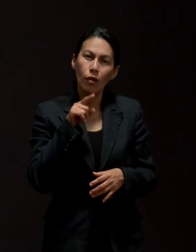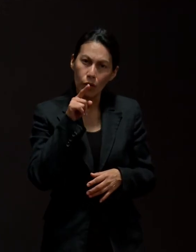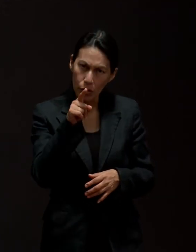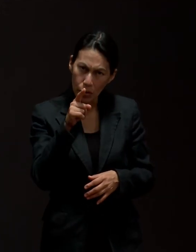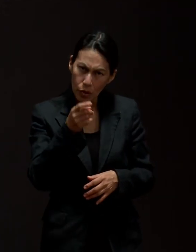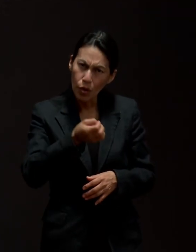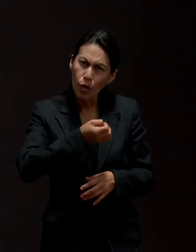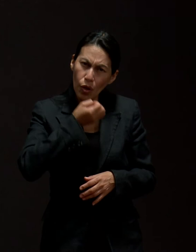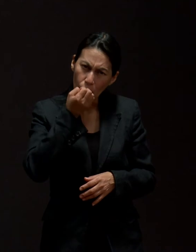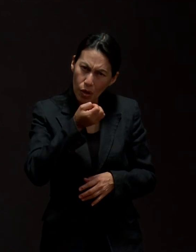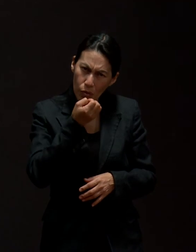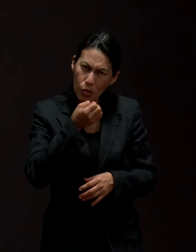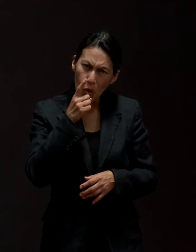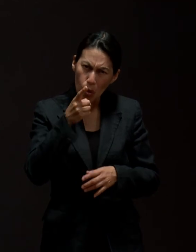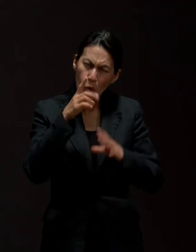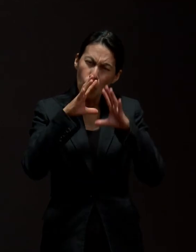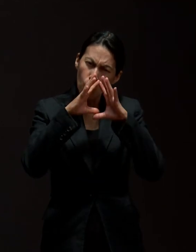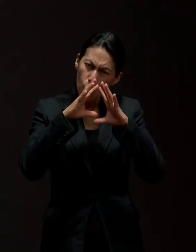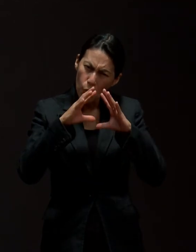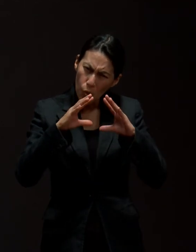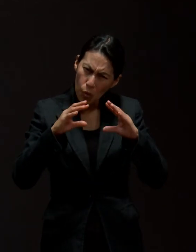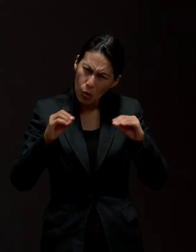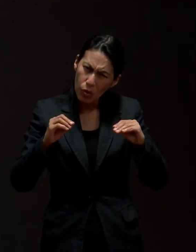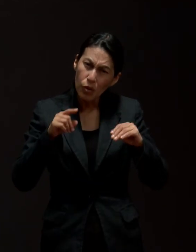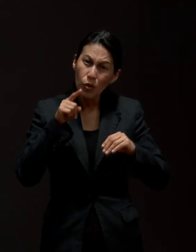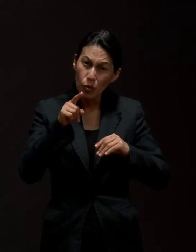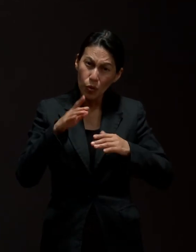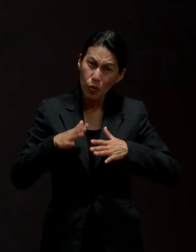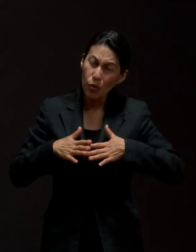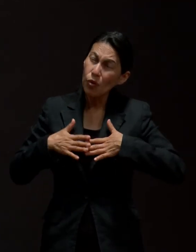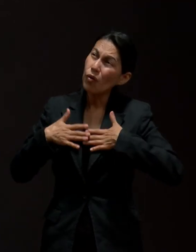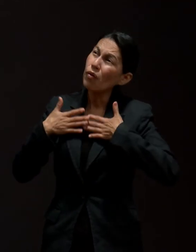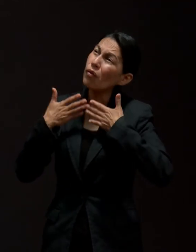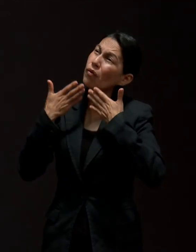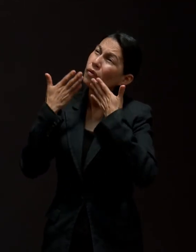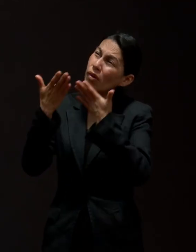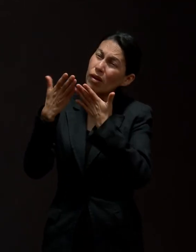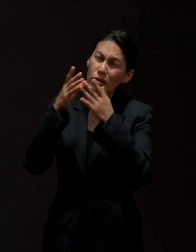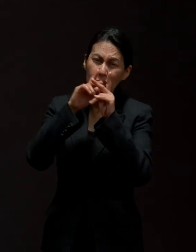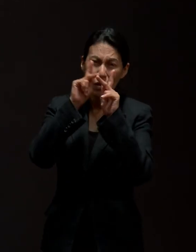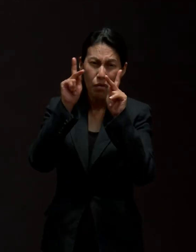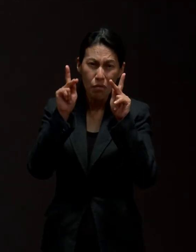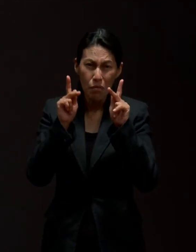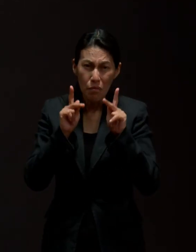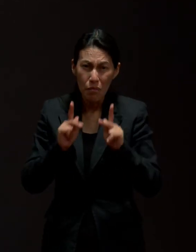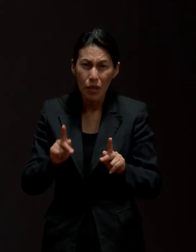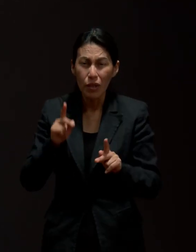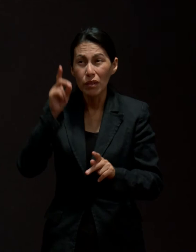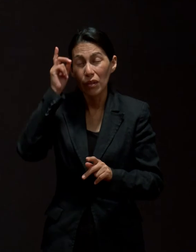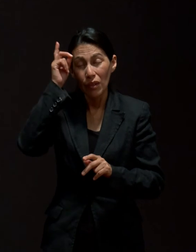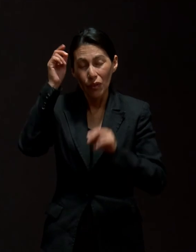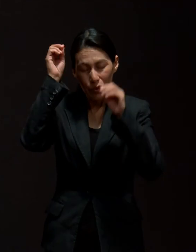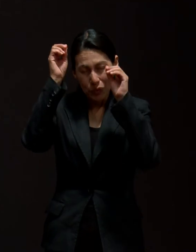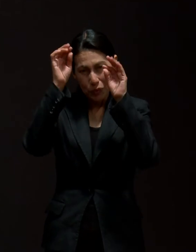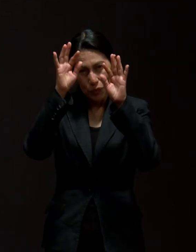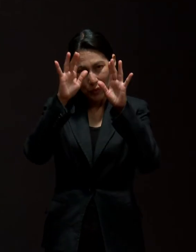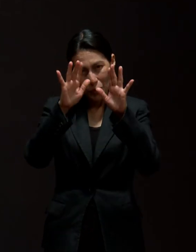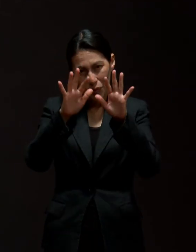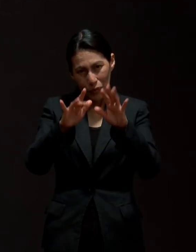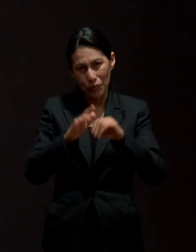recuperación. Mantén esa confianza en Dios y esa paz que sólo él sabe dar.